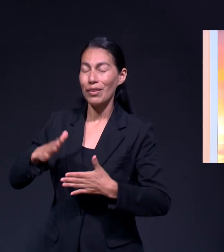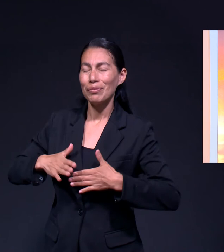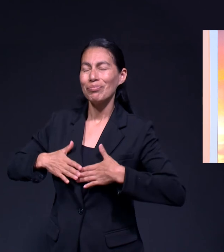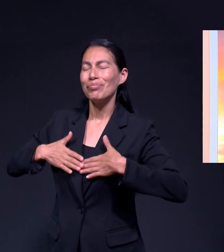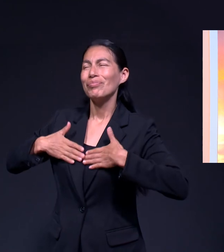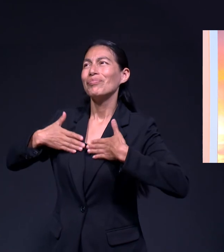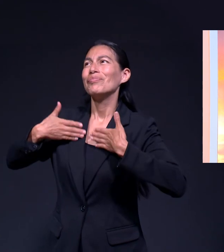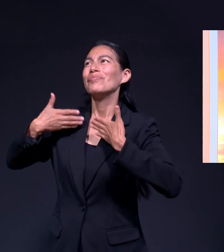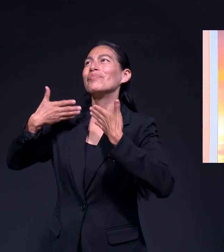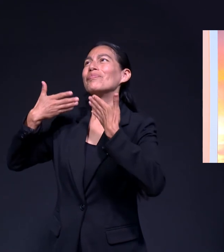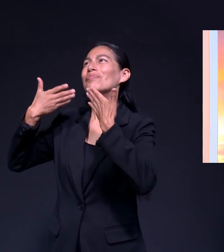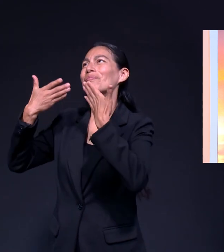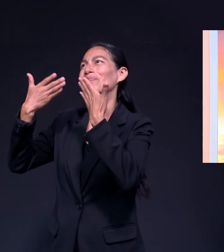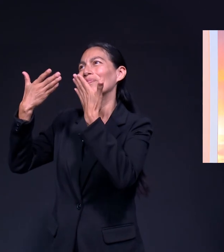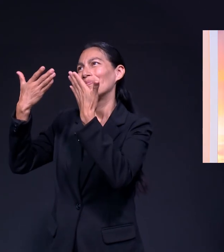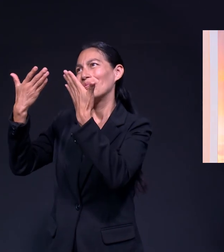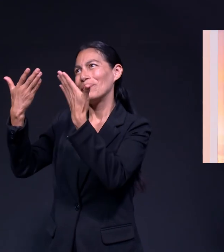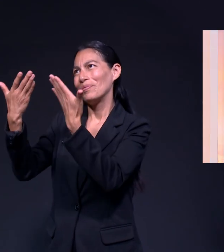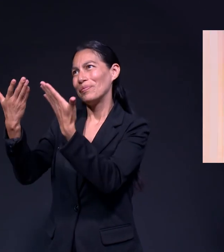en quien confiar